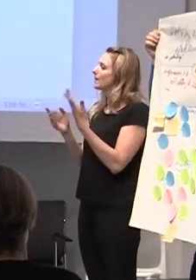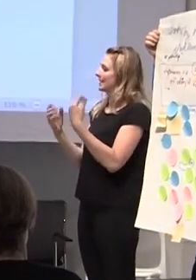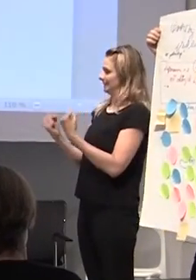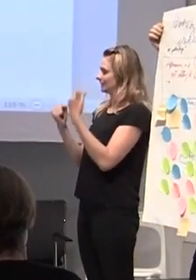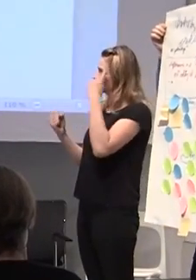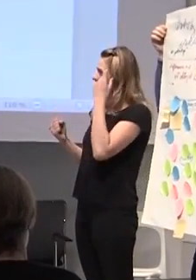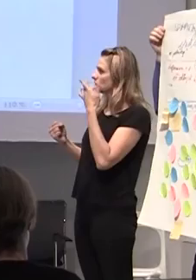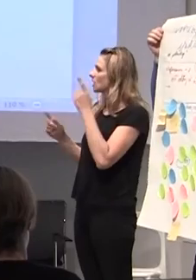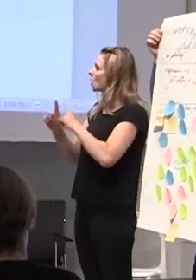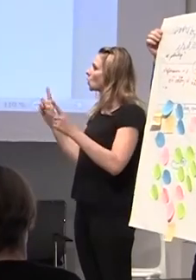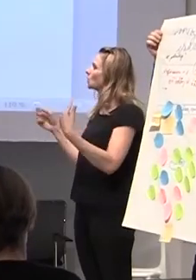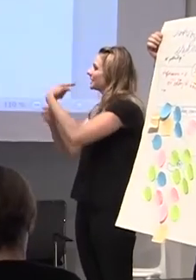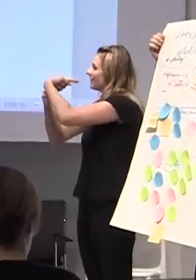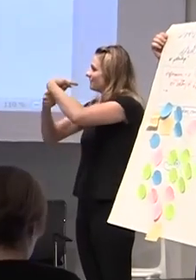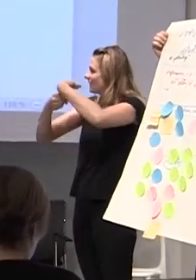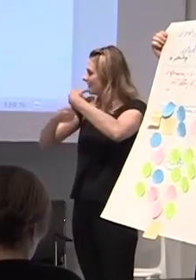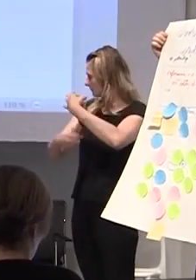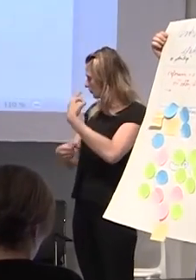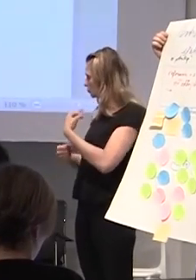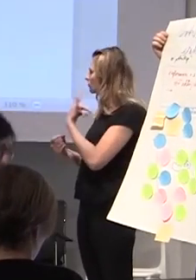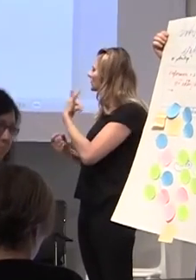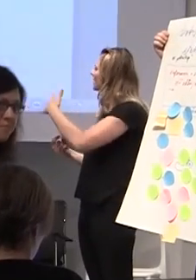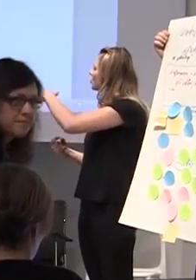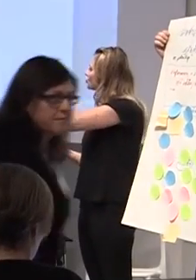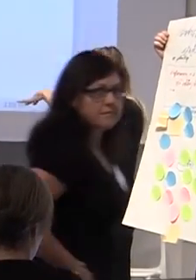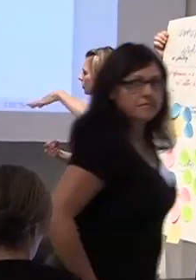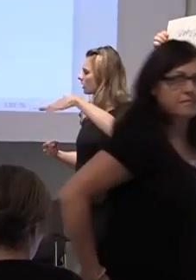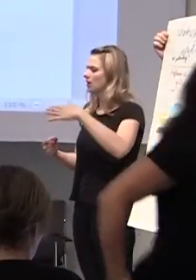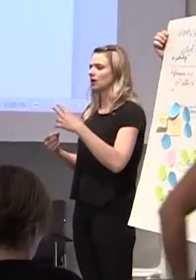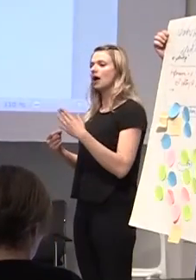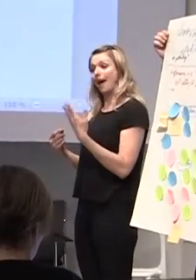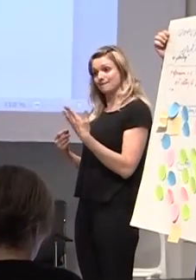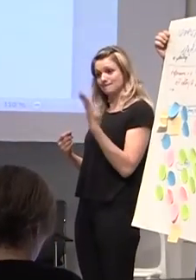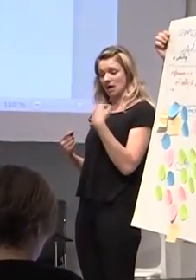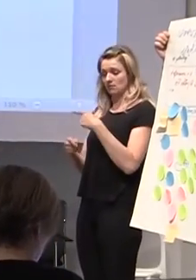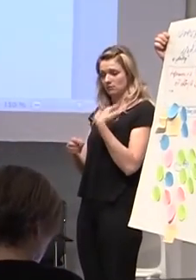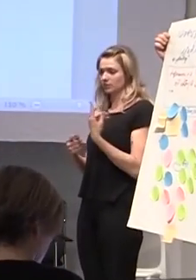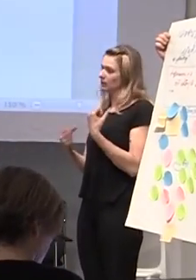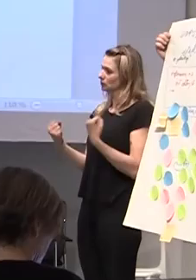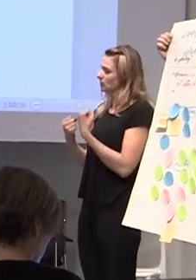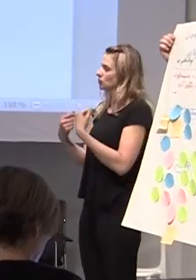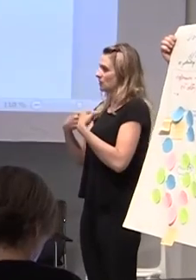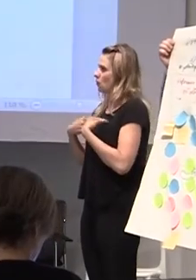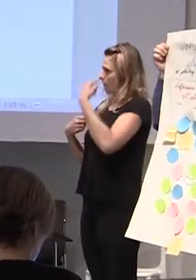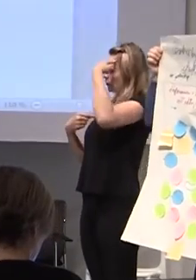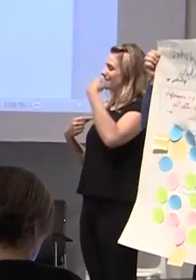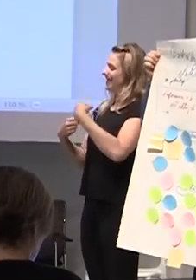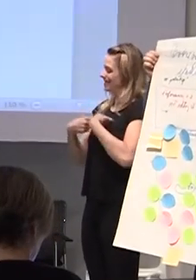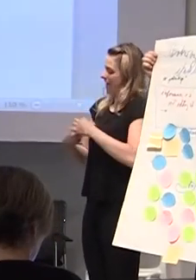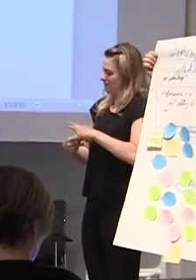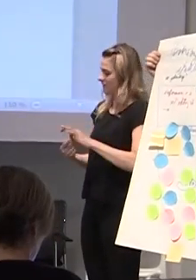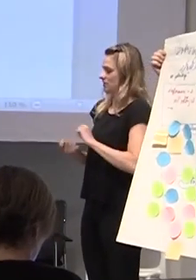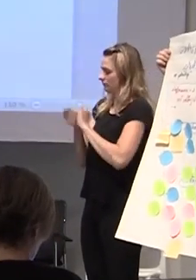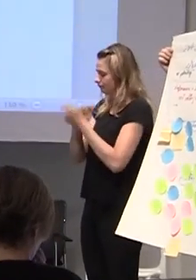s potřebami učitele, čili bylo, chtěli jsme si ukázat, co můžu ovlivnit já, co